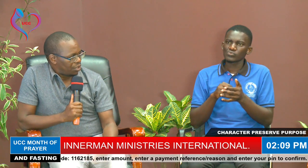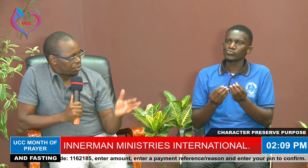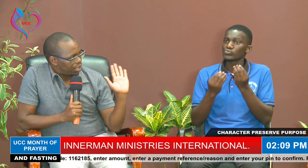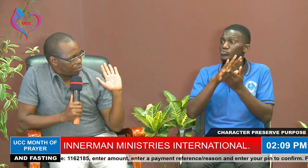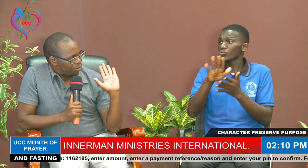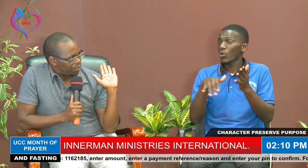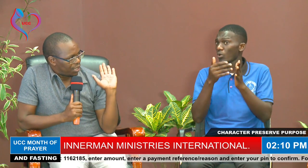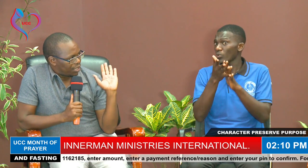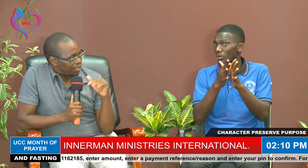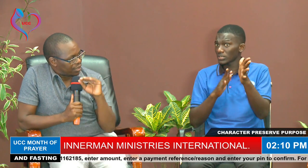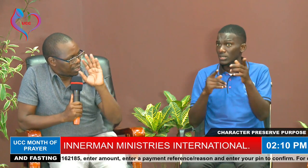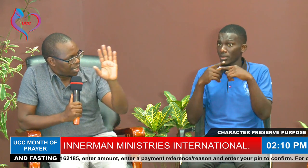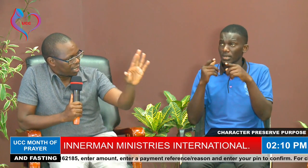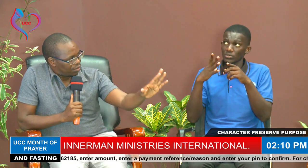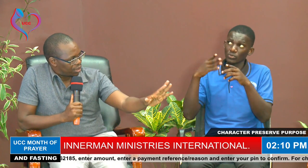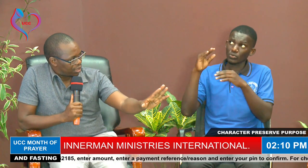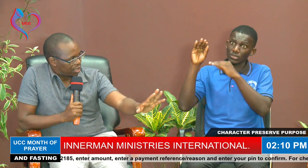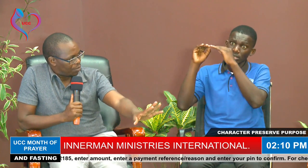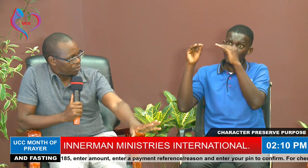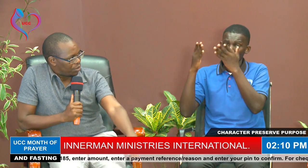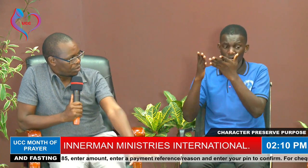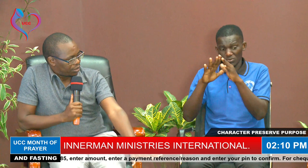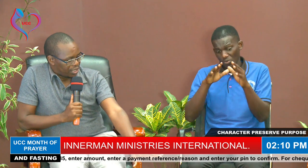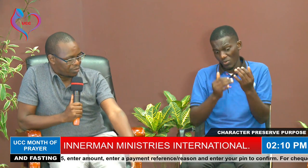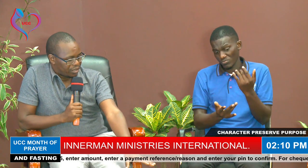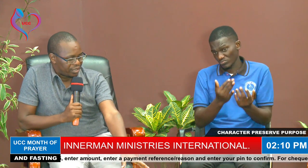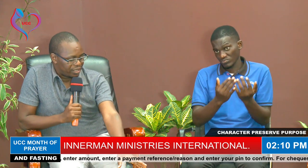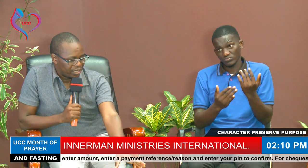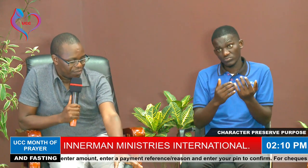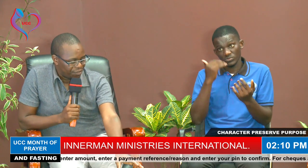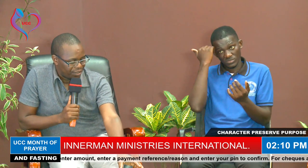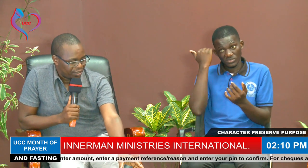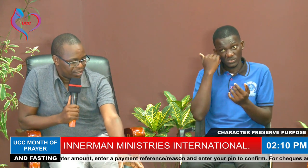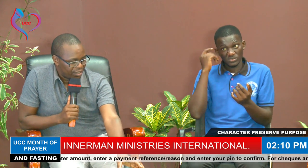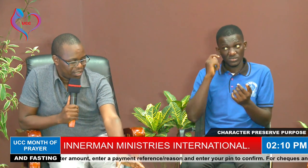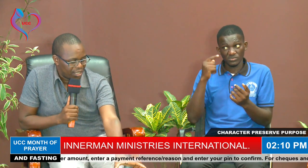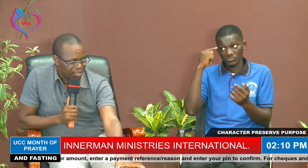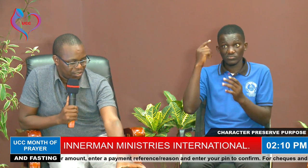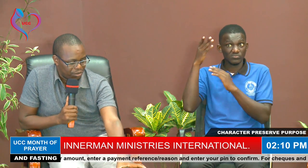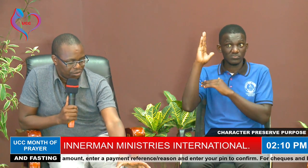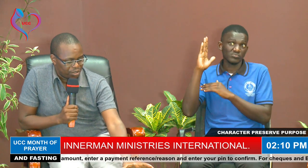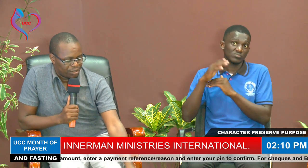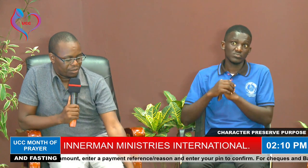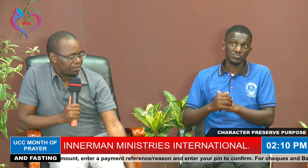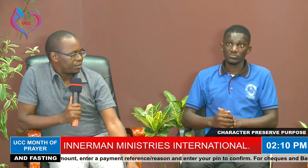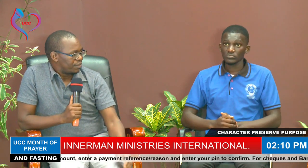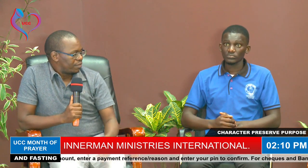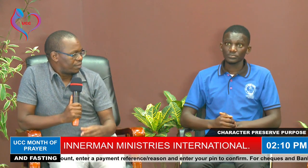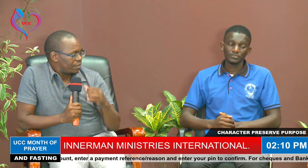Hecho genda mugulu n'obutagenda sagala kucheteeka mu judgment seat si yaffe. Amina. Eina nyiniyo. Amina.